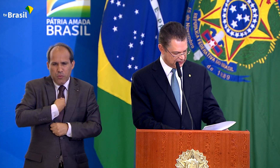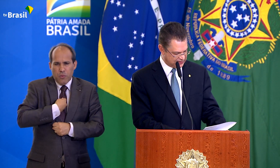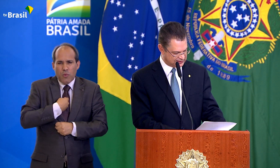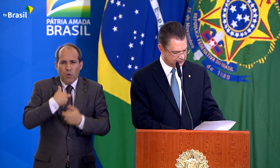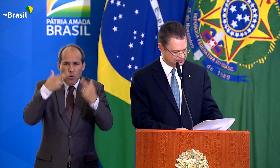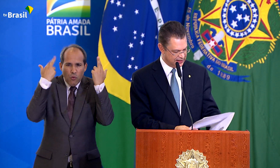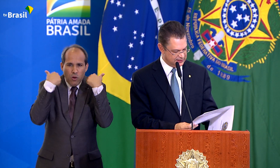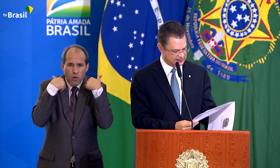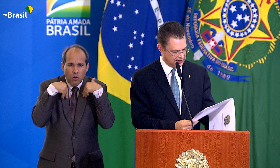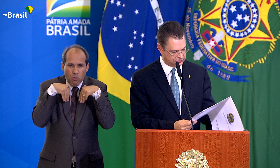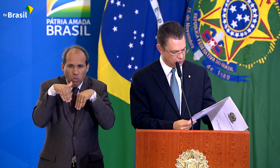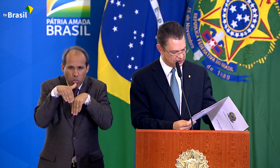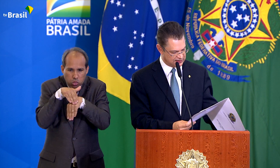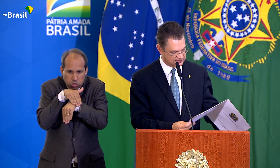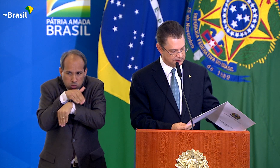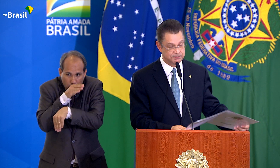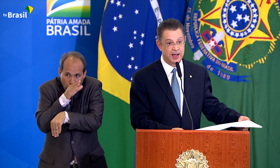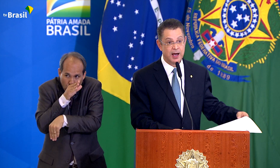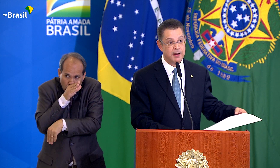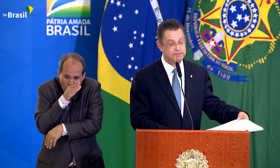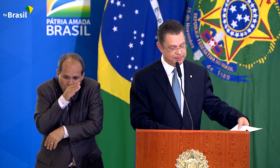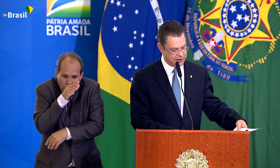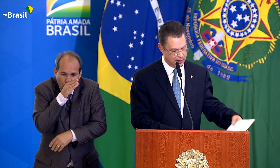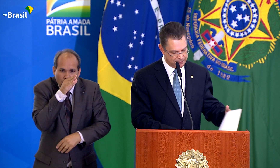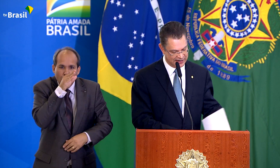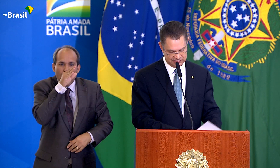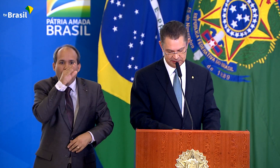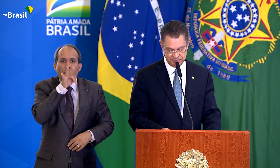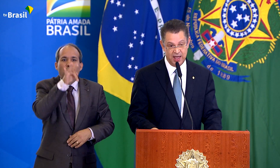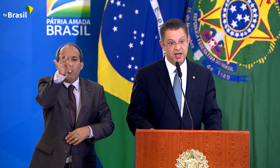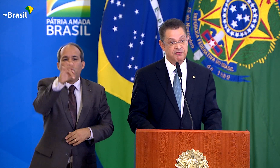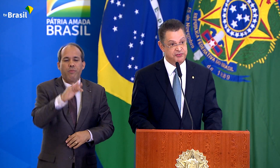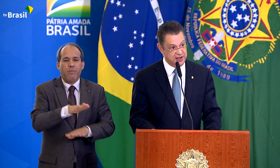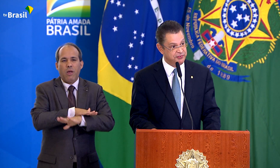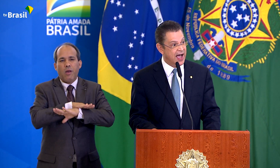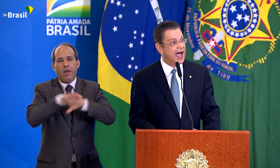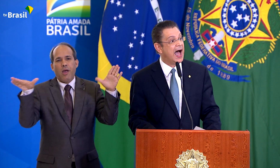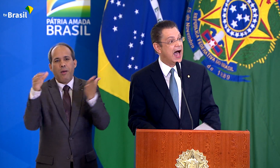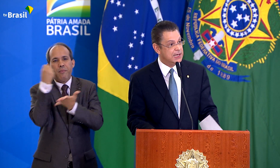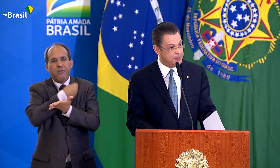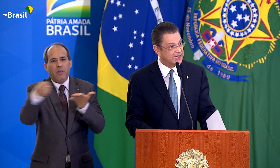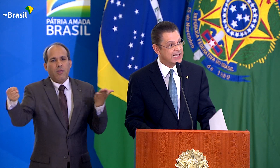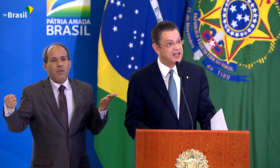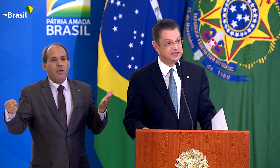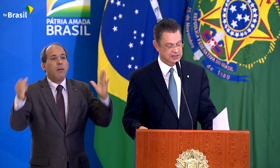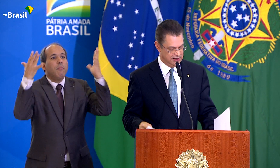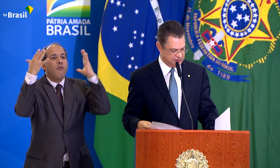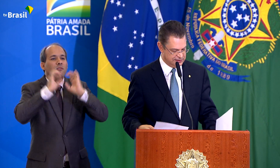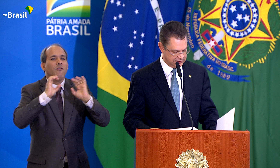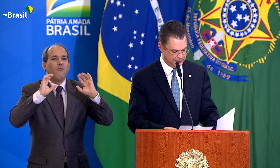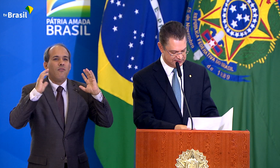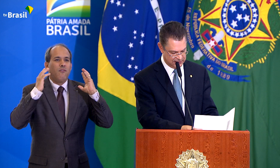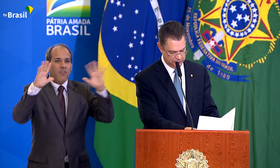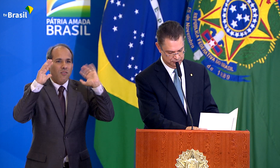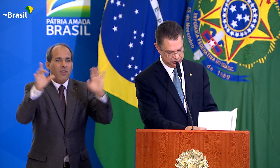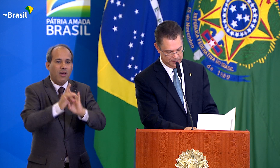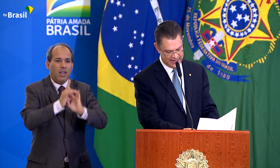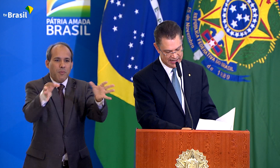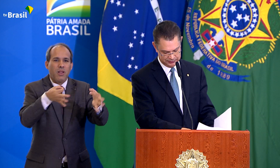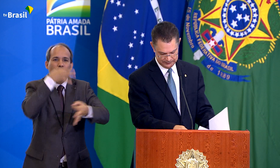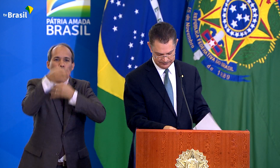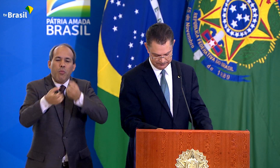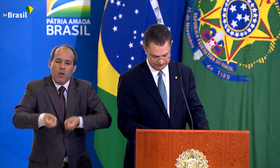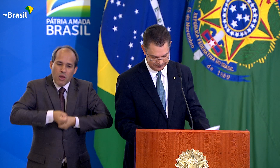ovelhas mudas e silenciosas para o abate viva a liberdade de expressão